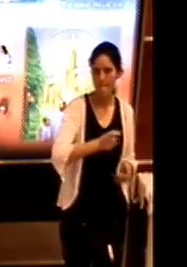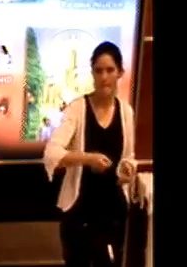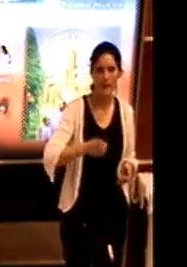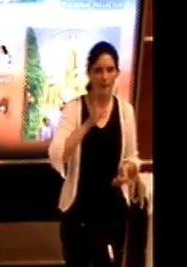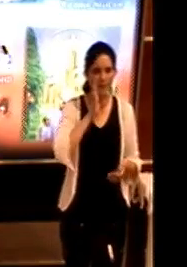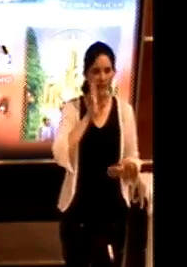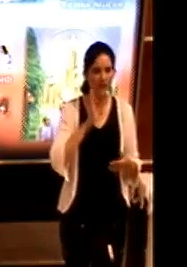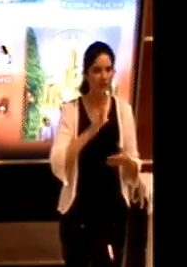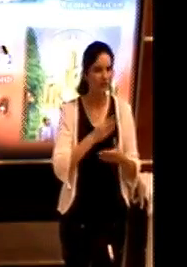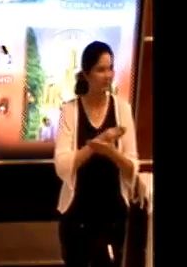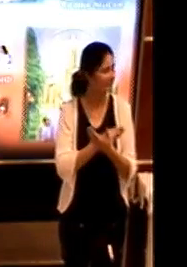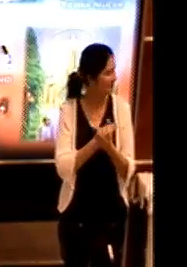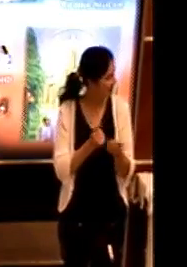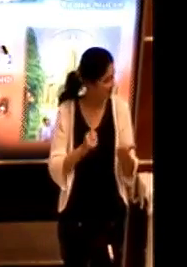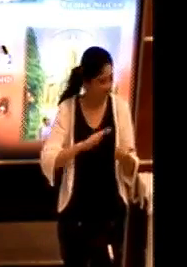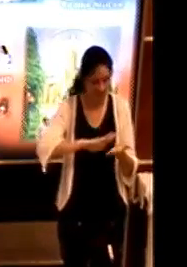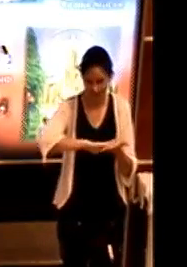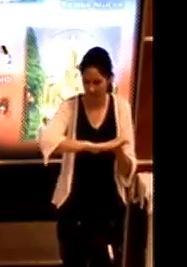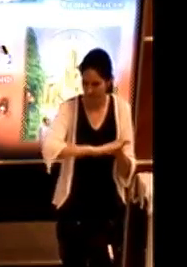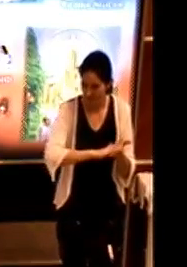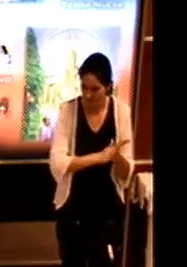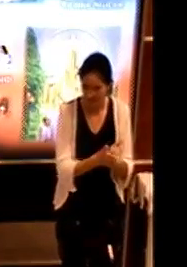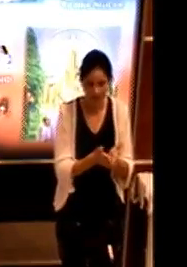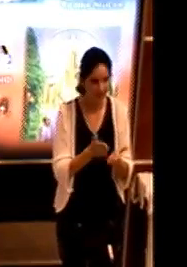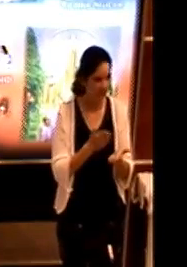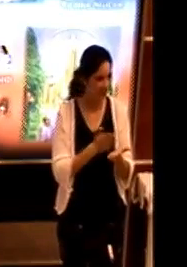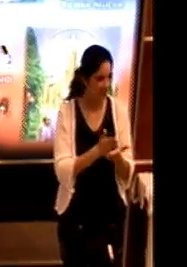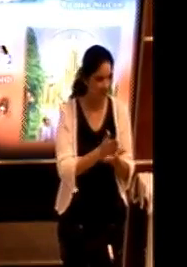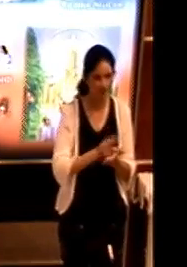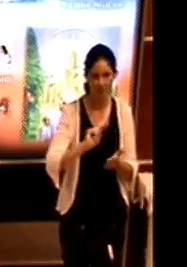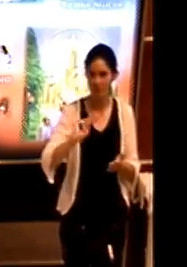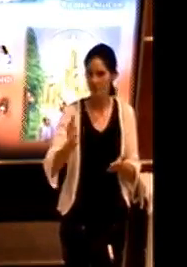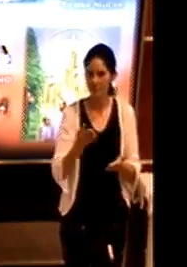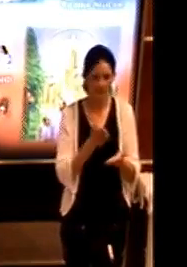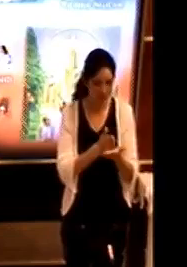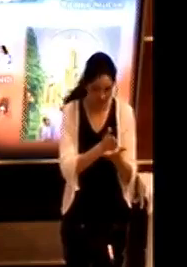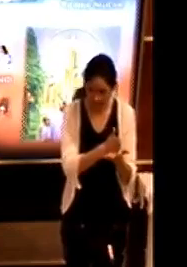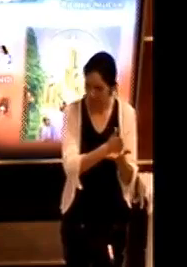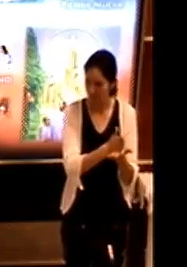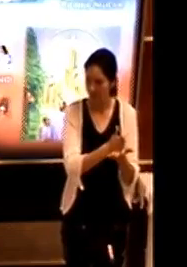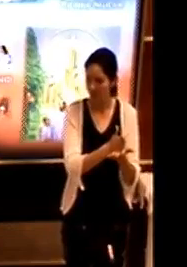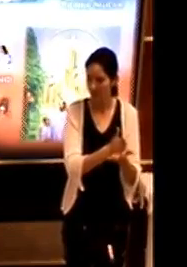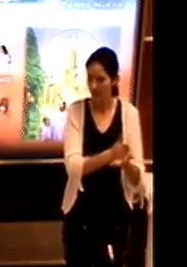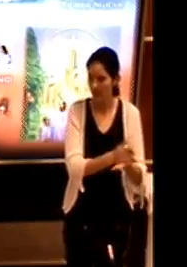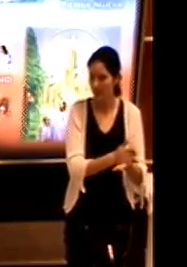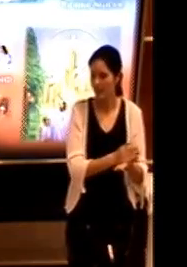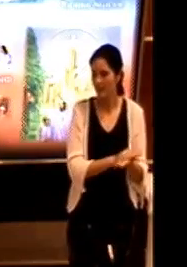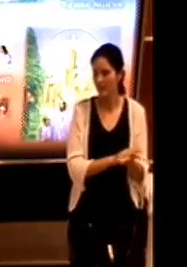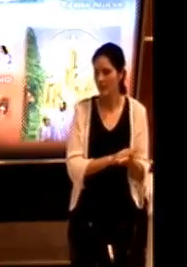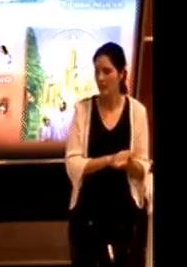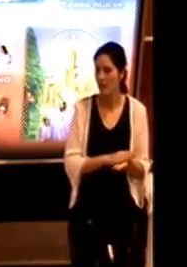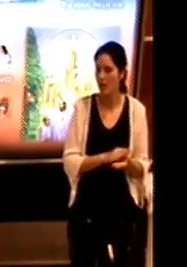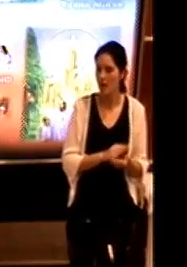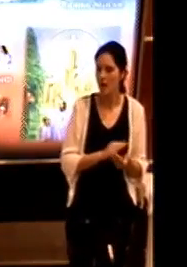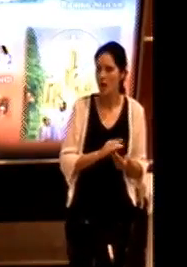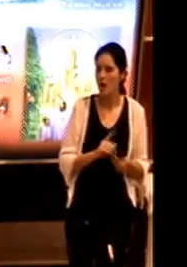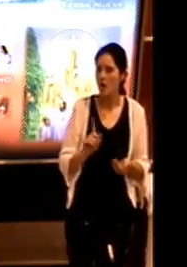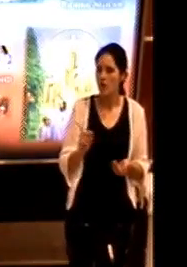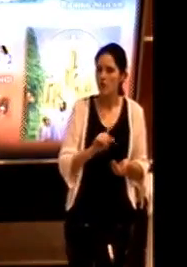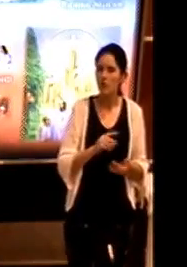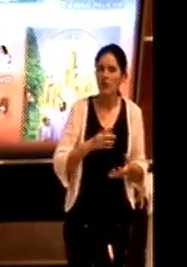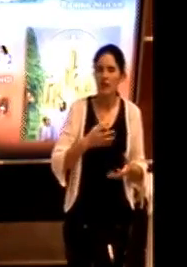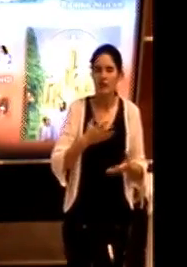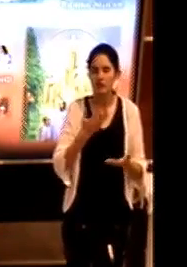para siempre, nunca más se levantará la tribulación en este mundo. No es que van a estar sufriendo y sufriendo por